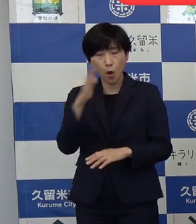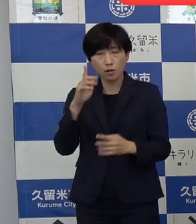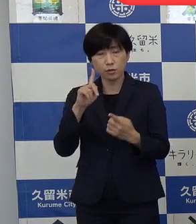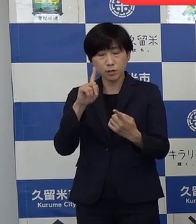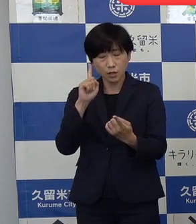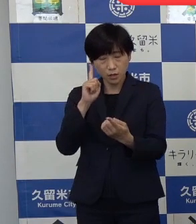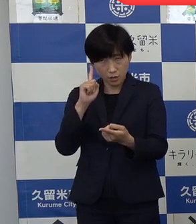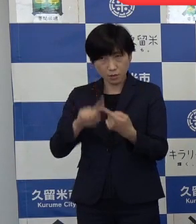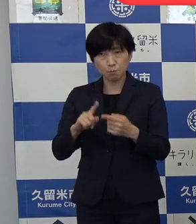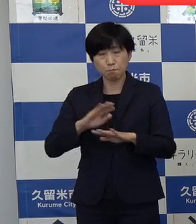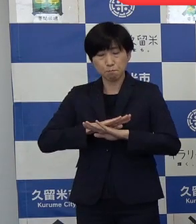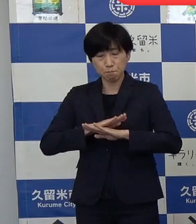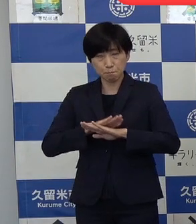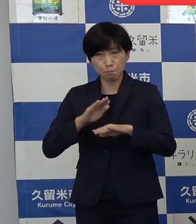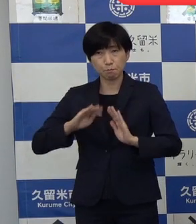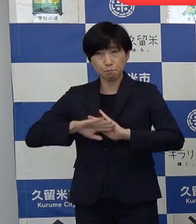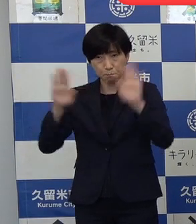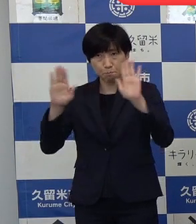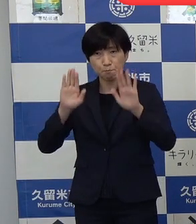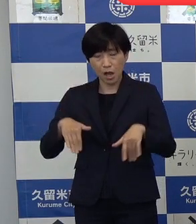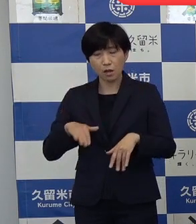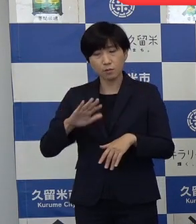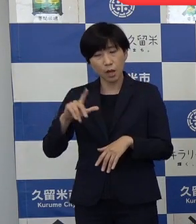。接種率はまだ